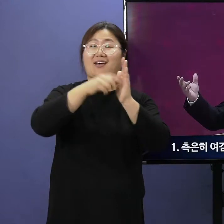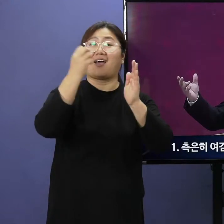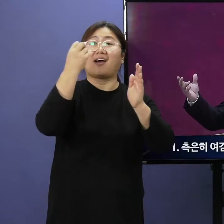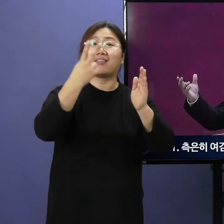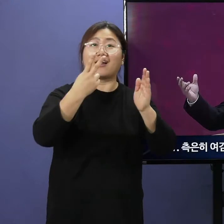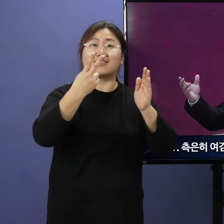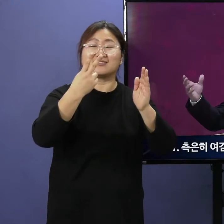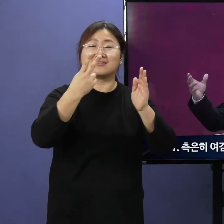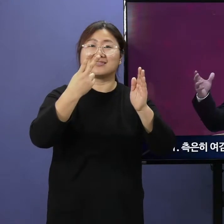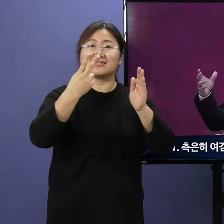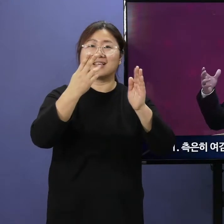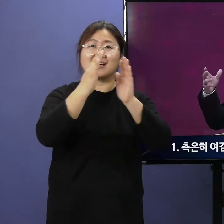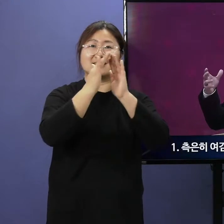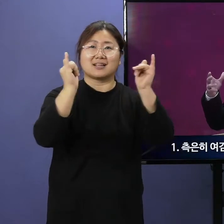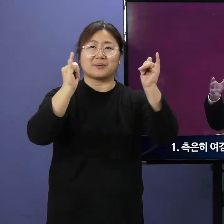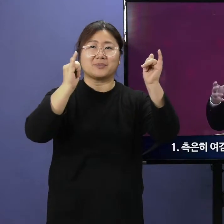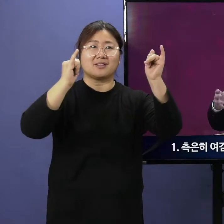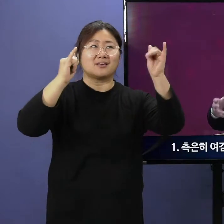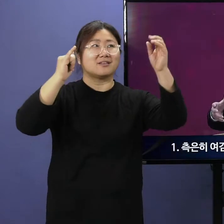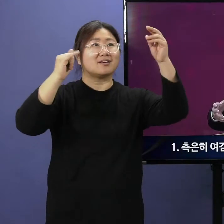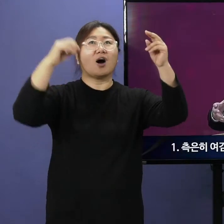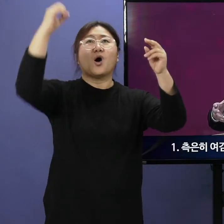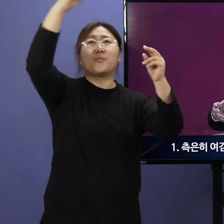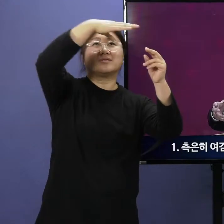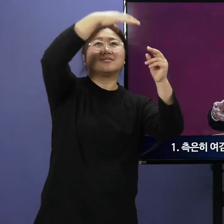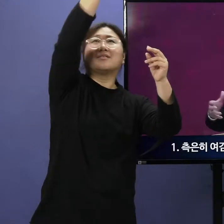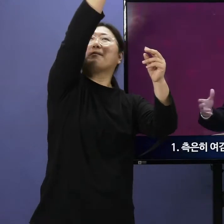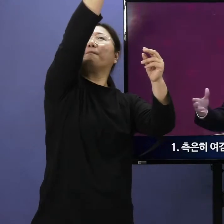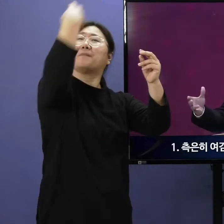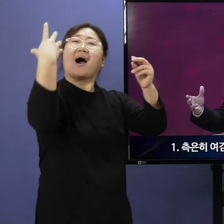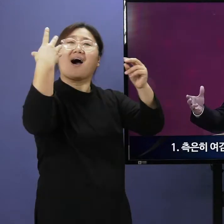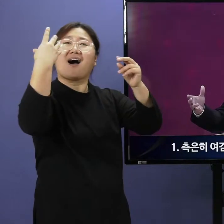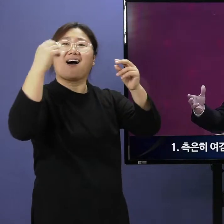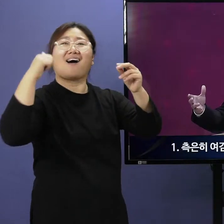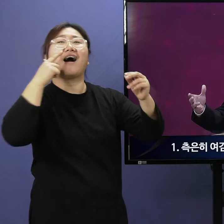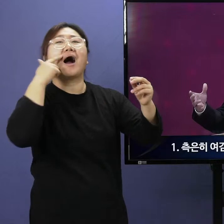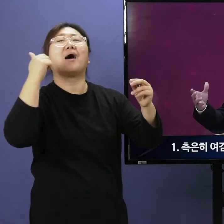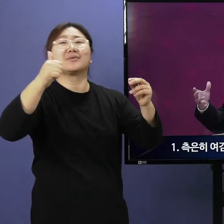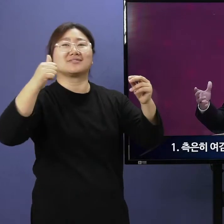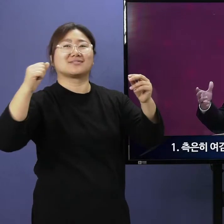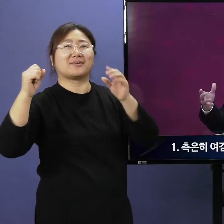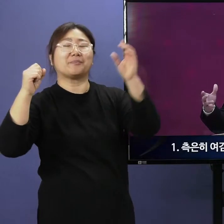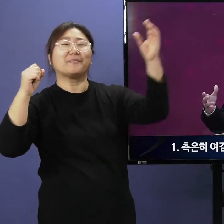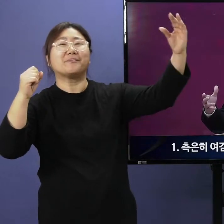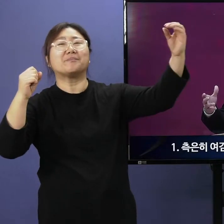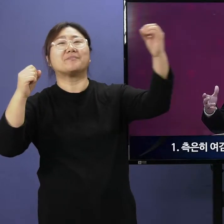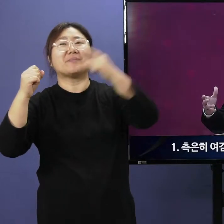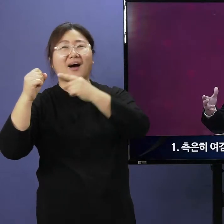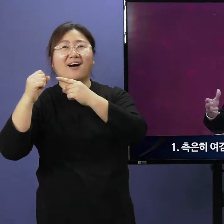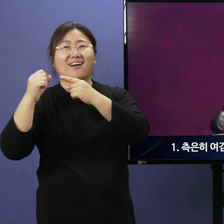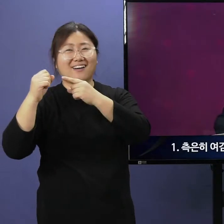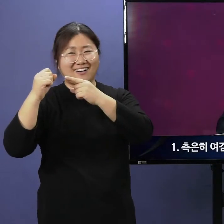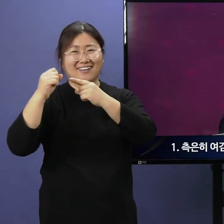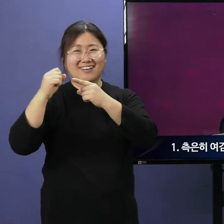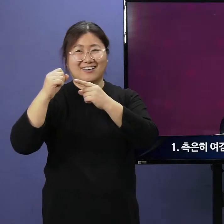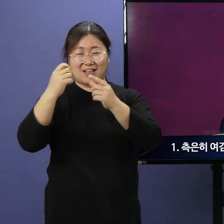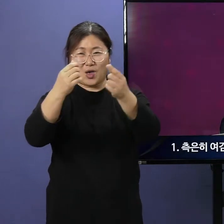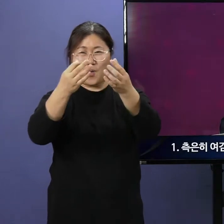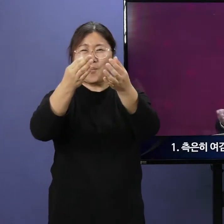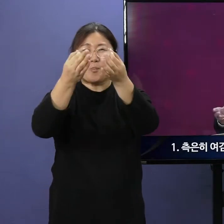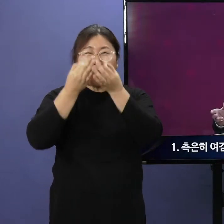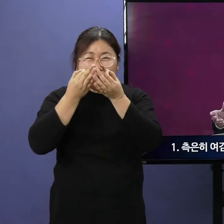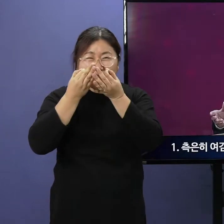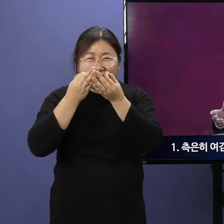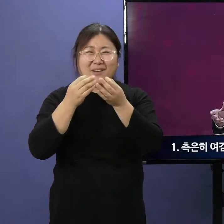됩니까? 스포트라이트가 그쪽으로 비춰지죠. 모든 관객들은 그 배우의 입을 주목합니다. 어떤